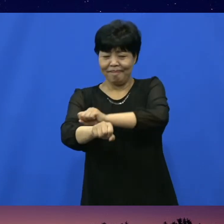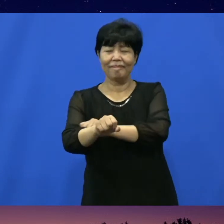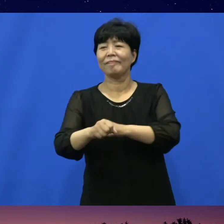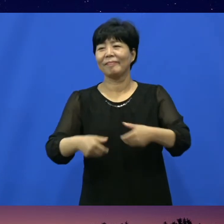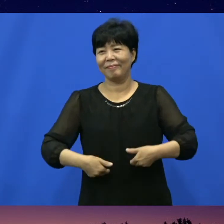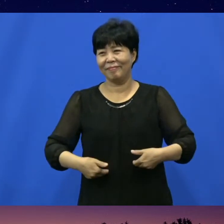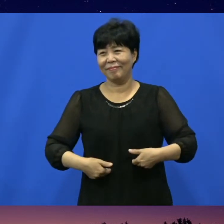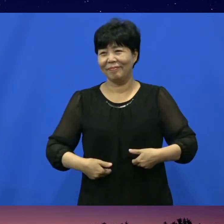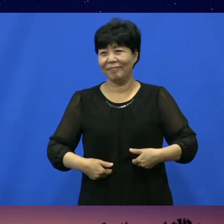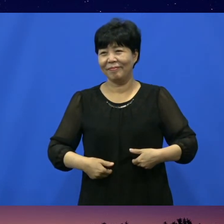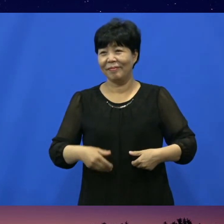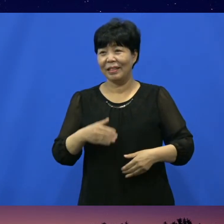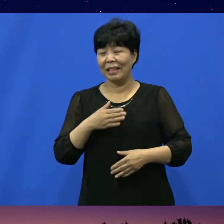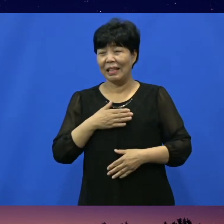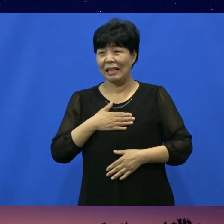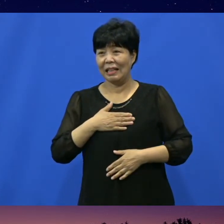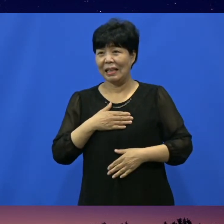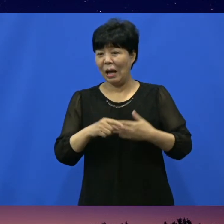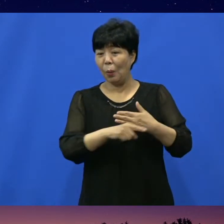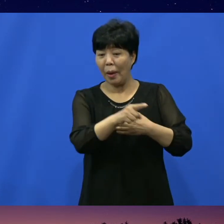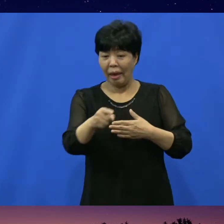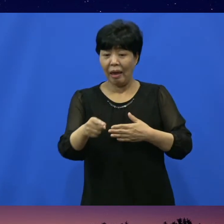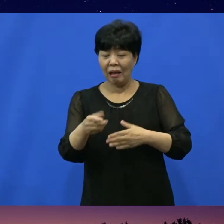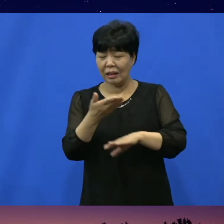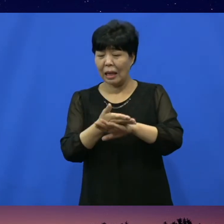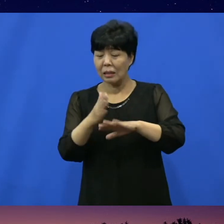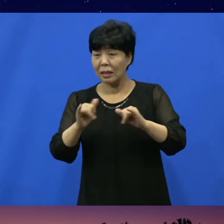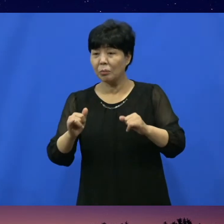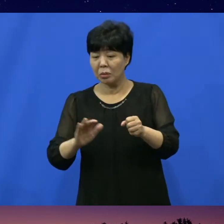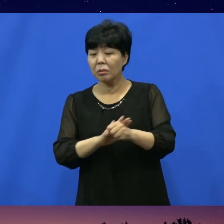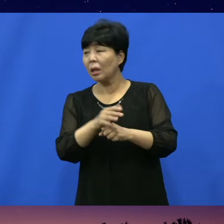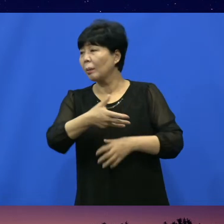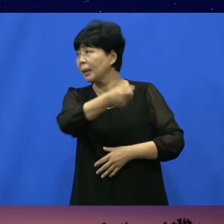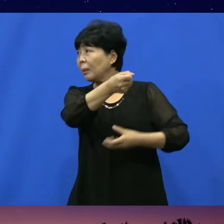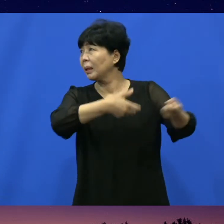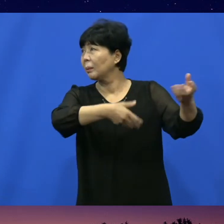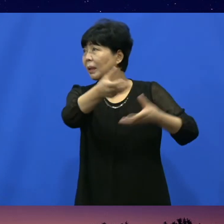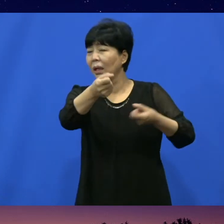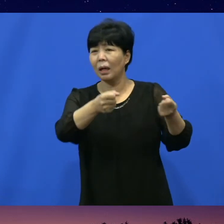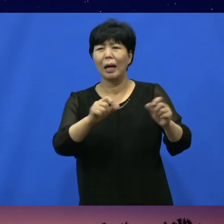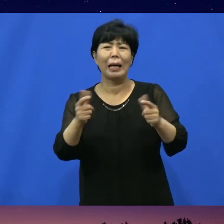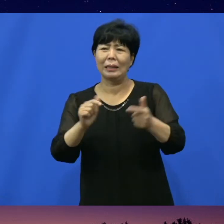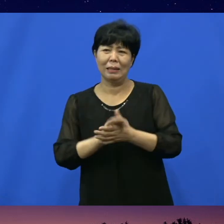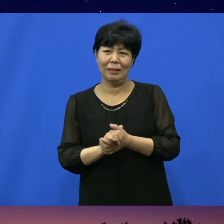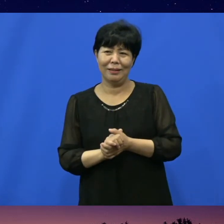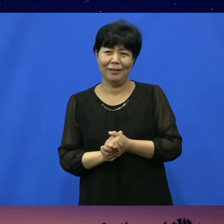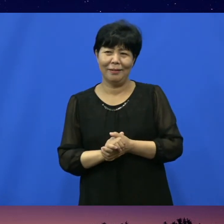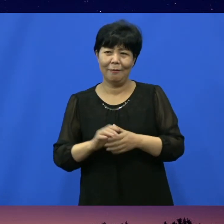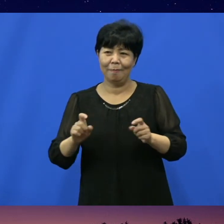나 말고 다른 사람들이나 많이 받으라고 해. 그럴 수가 없어요. 사랑은 속성상